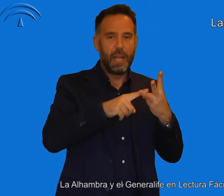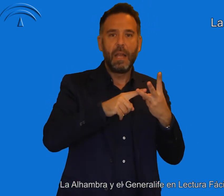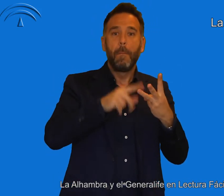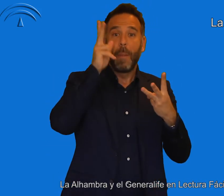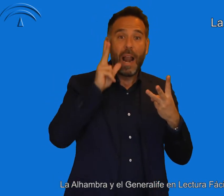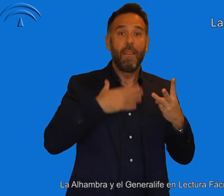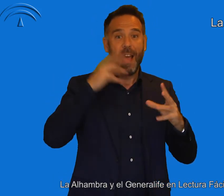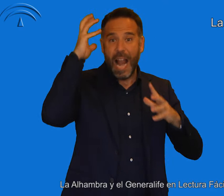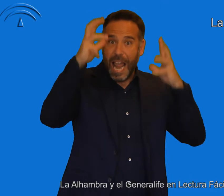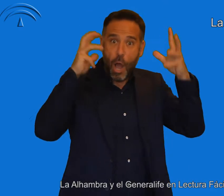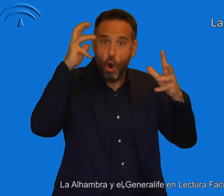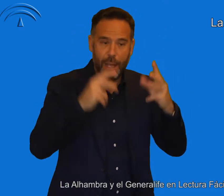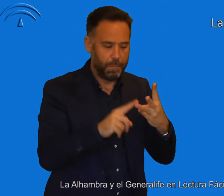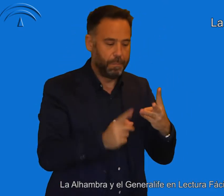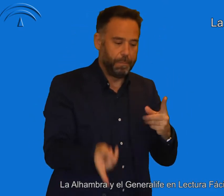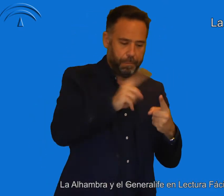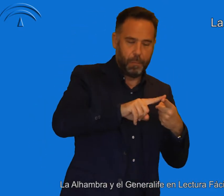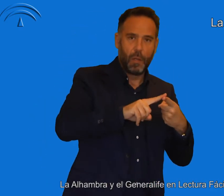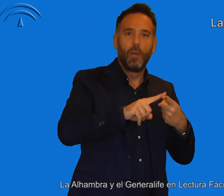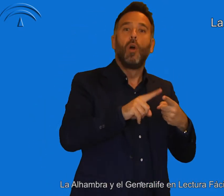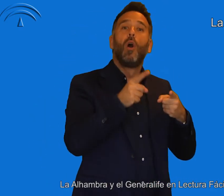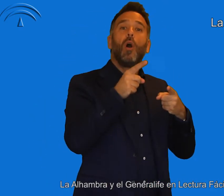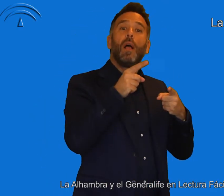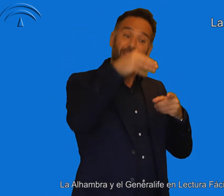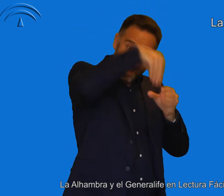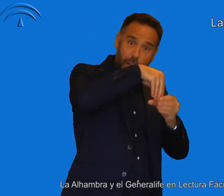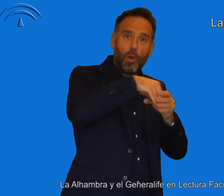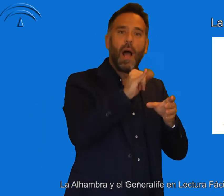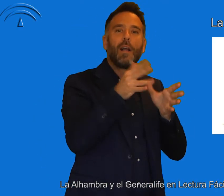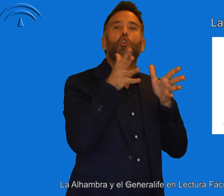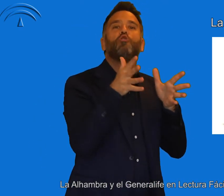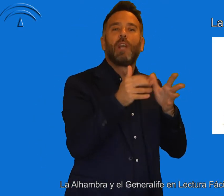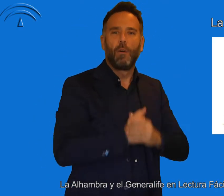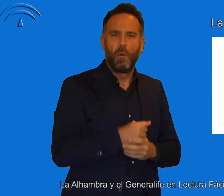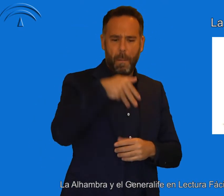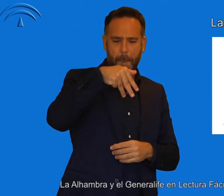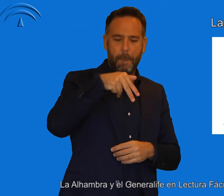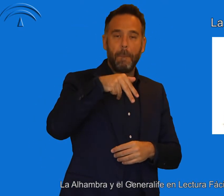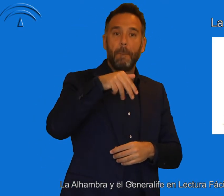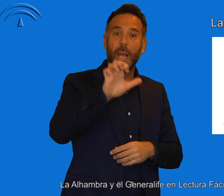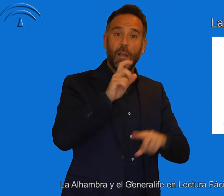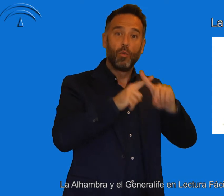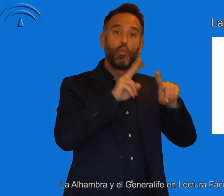Comares y el Palacio de los Leones. Palacio del Mexuar, consejo.